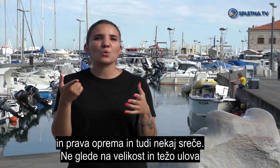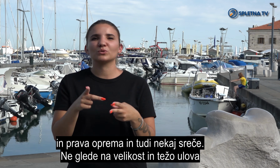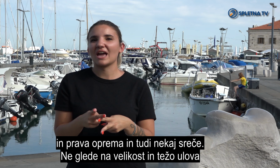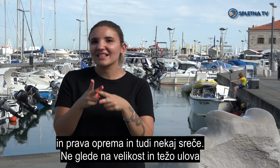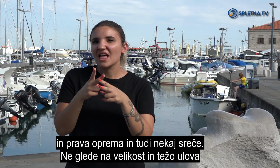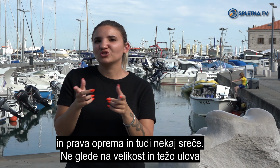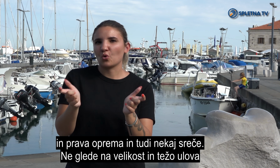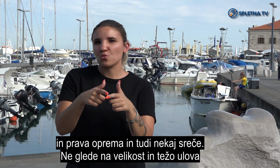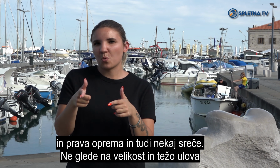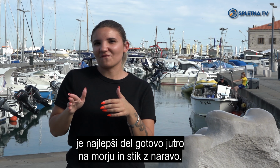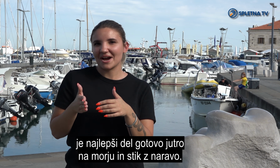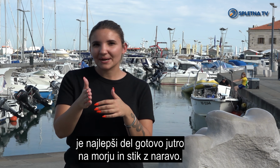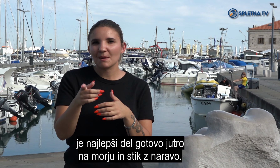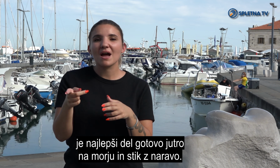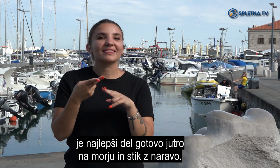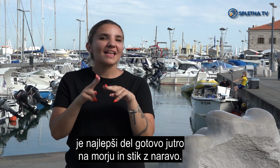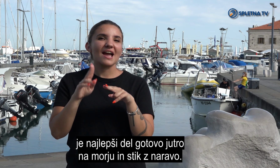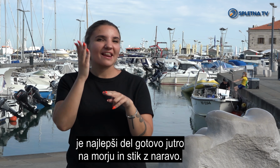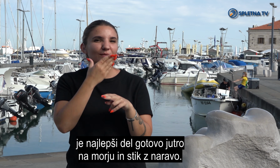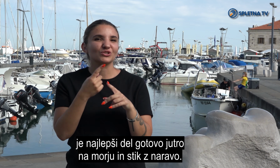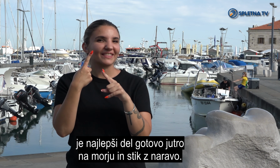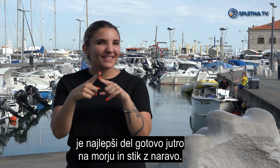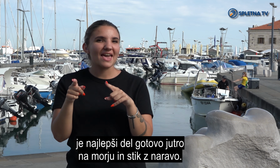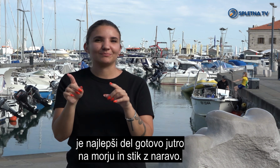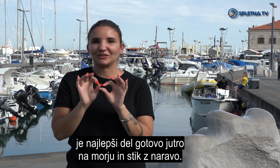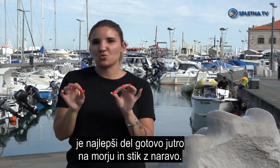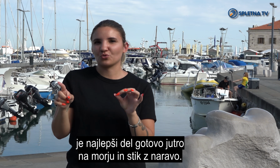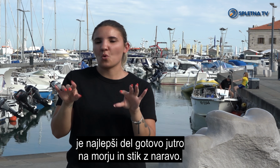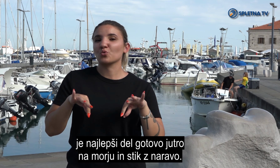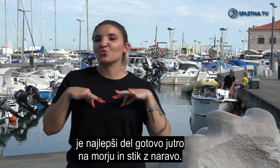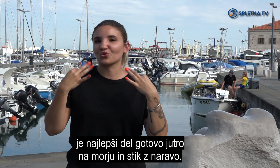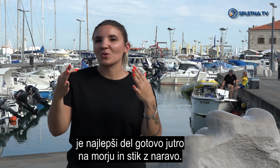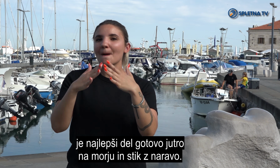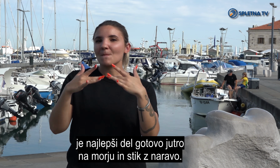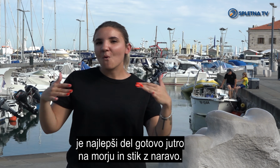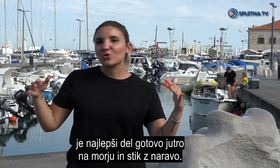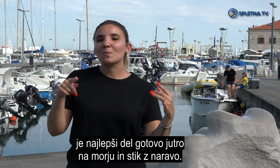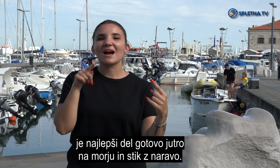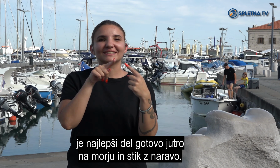težo ulova, je najlepši del gotovo jutro na morju in stik z naravo.